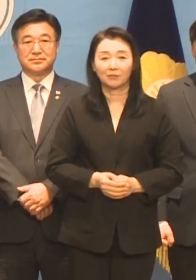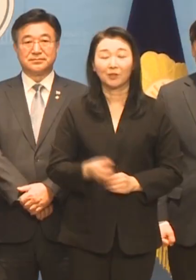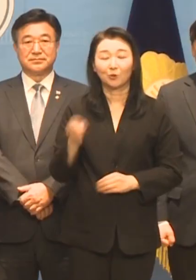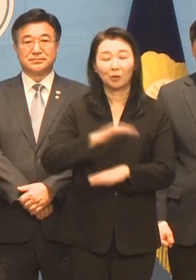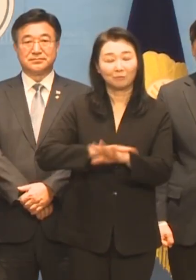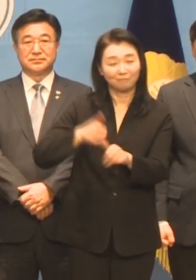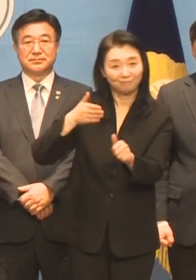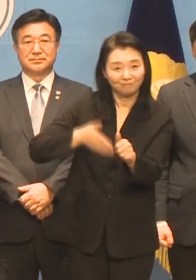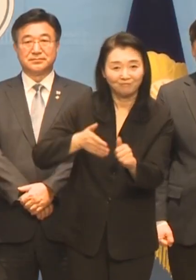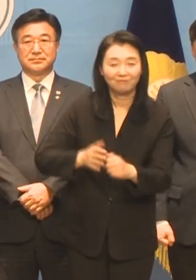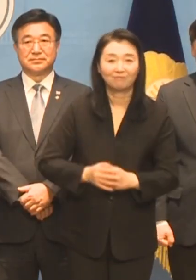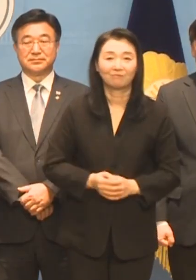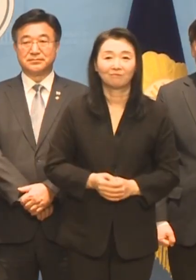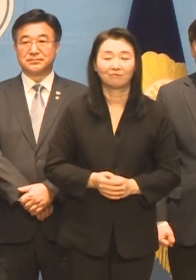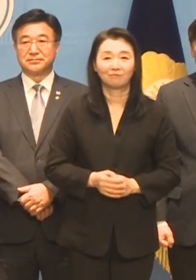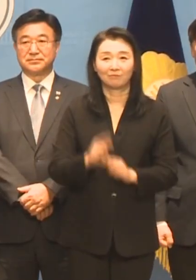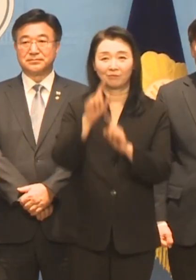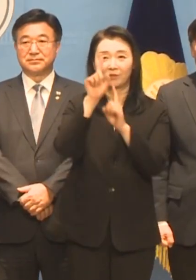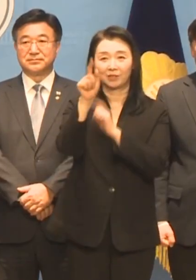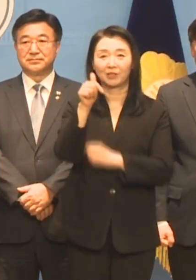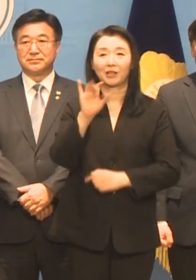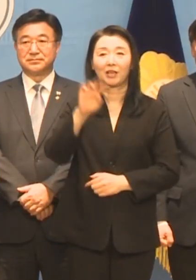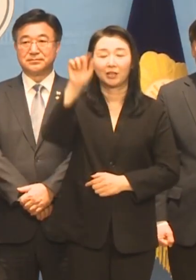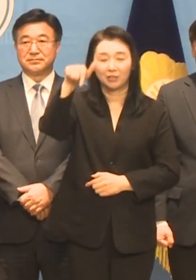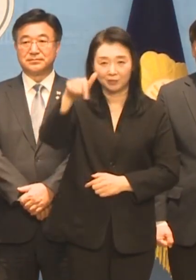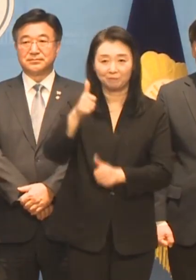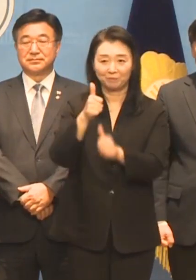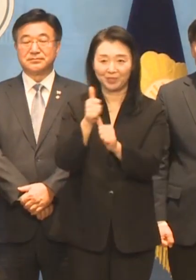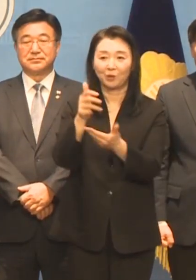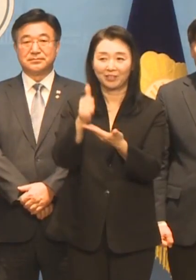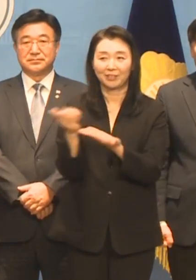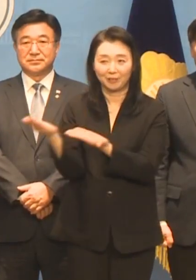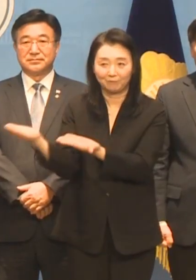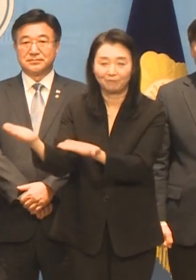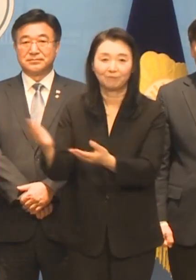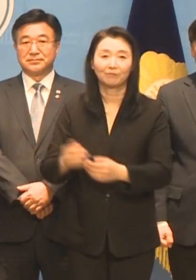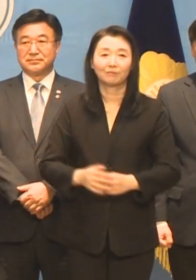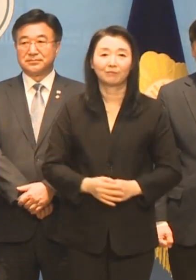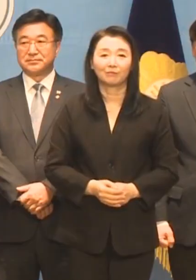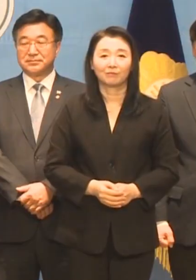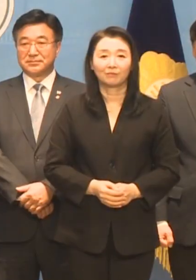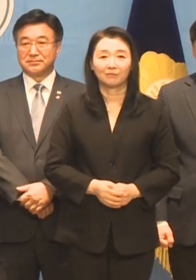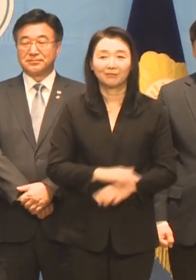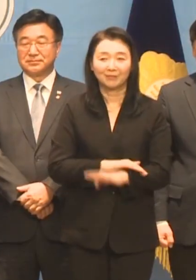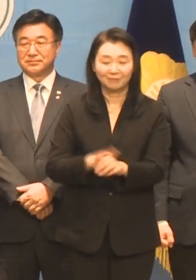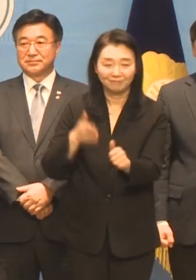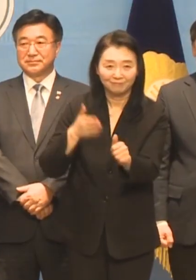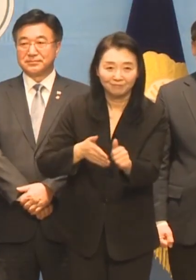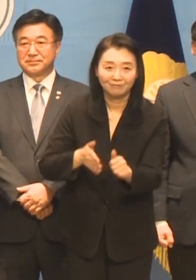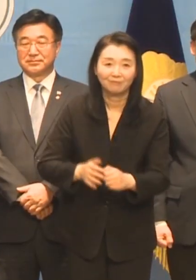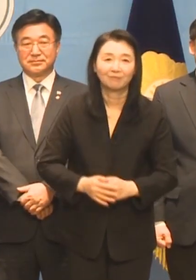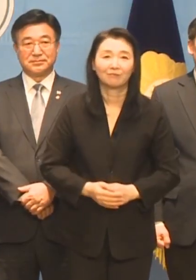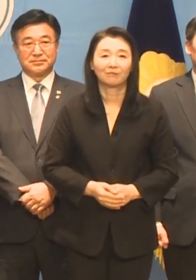져야겠습니다. 이혜식 비서실장이십니다. 네, 잘 부탁드립니다.